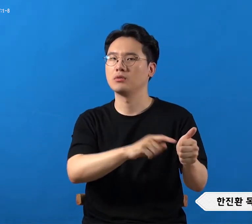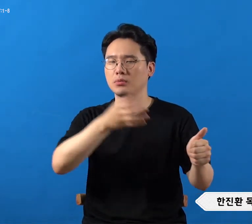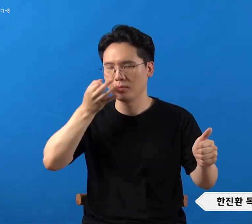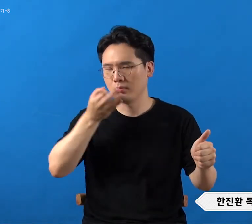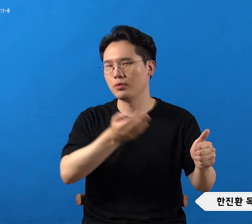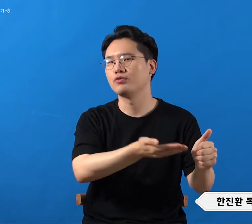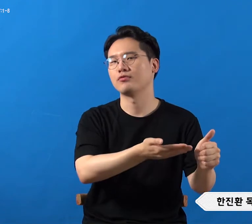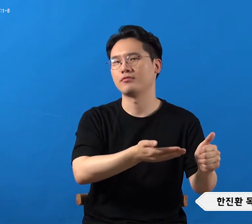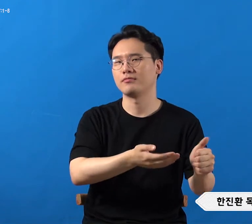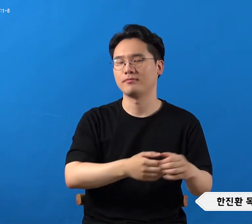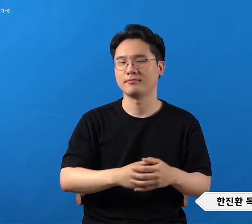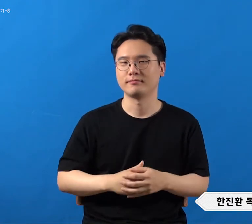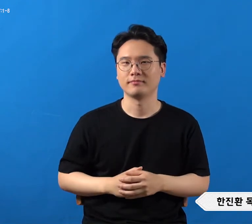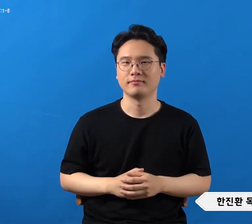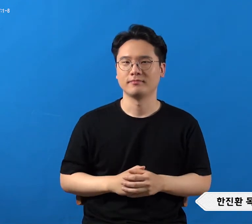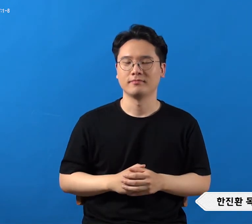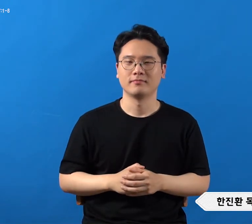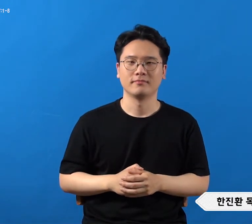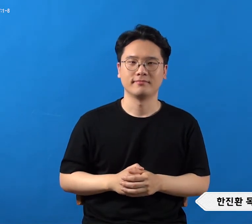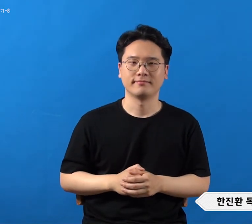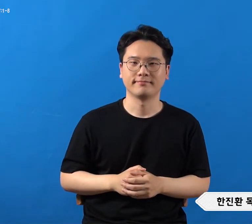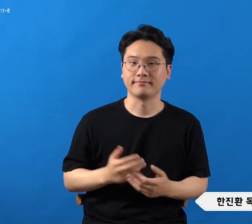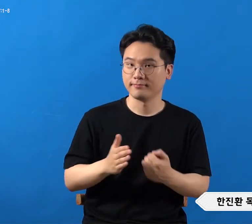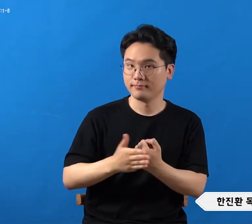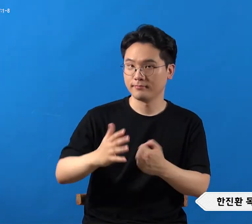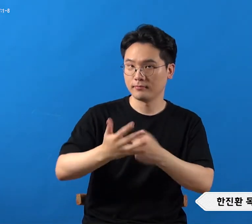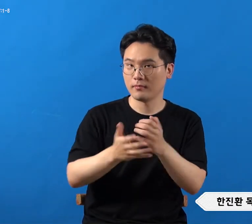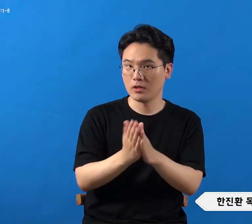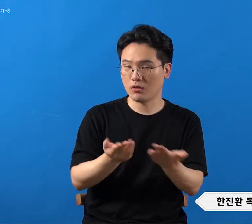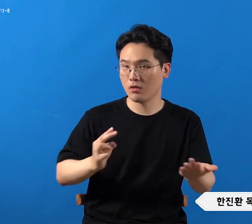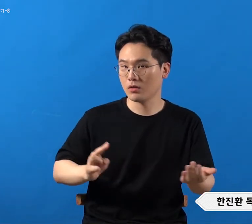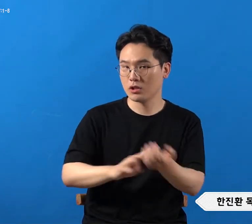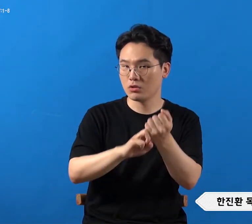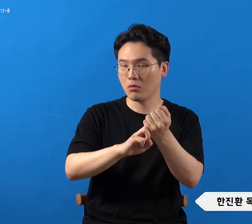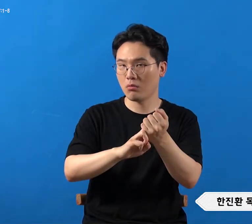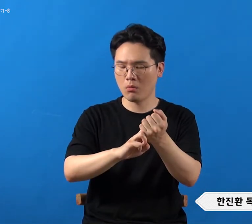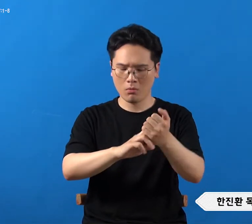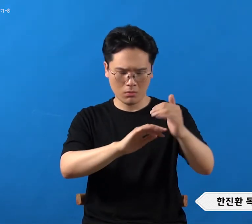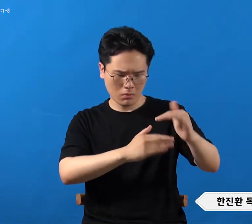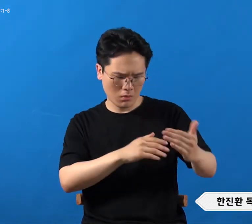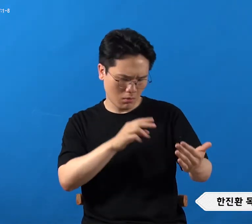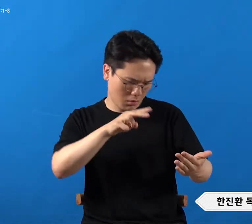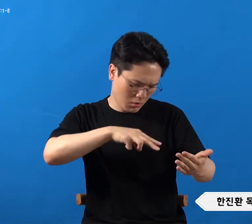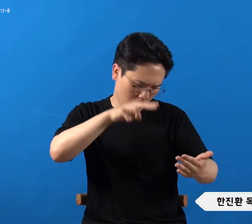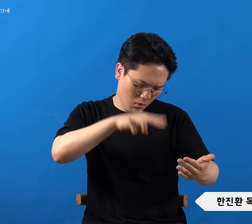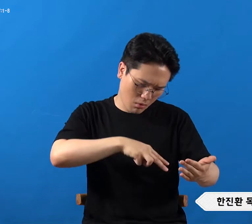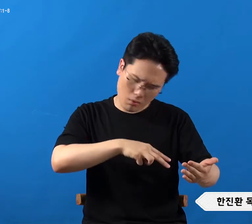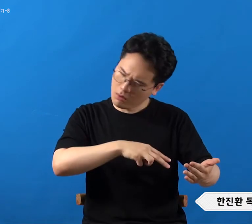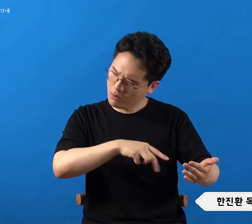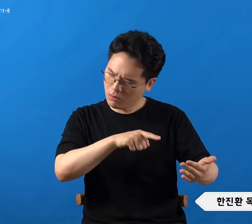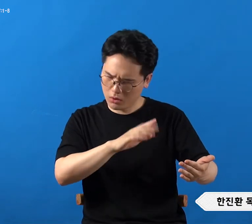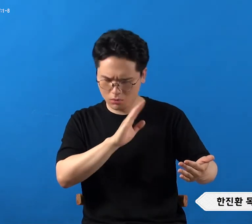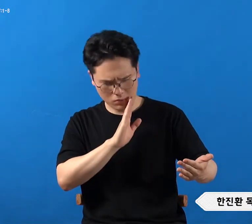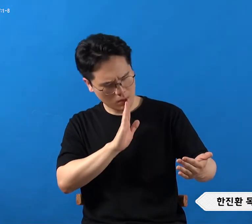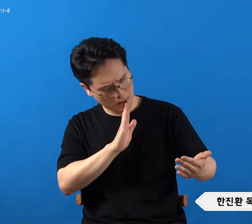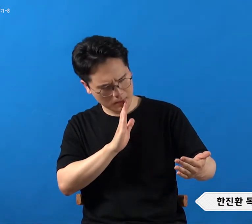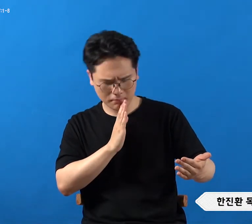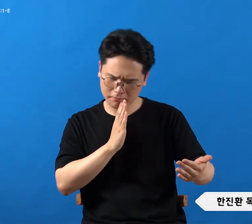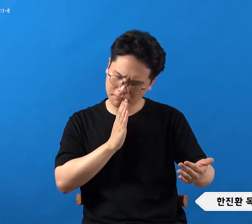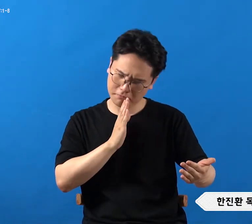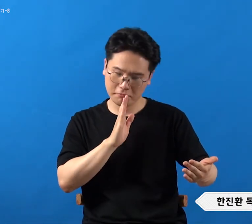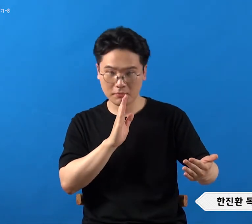것입니다. 그래서 성경의 기적을 보면서 이야, 이게 정말일까 하고 의심해서는 안